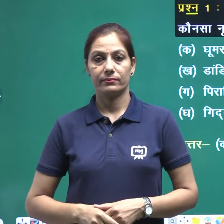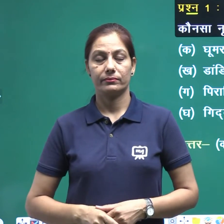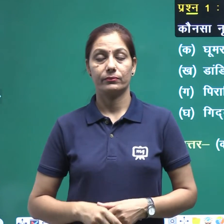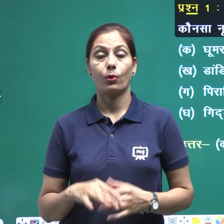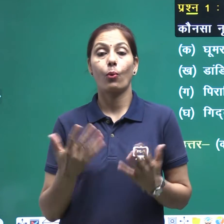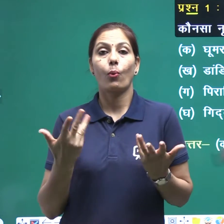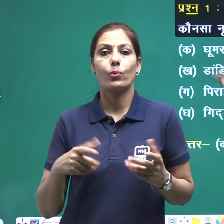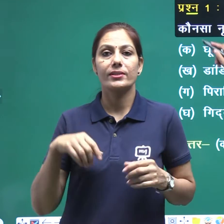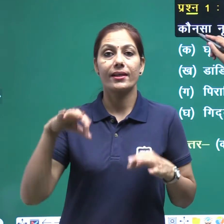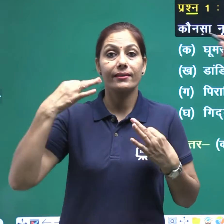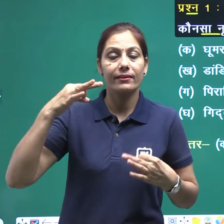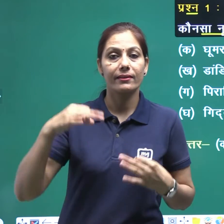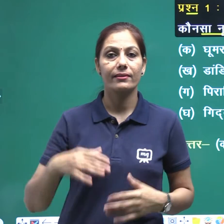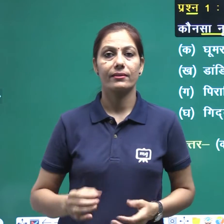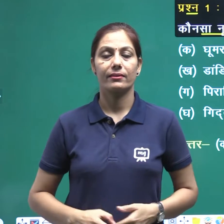कौन सा नृत्य करती है?